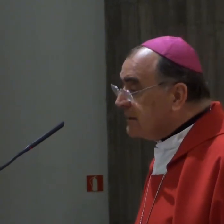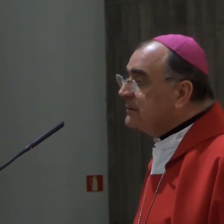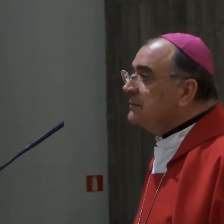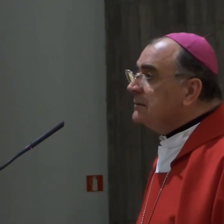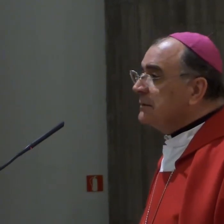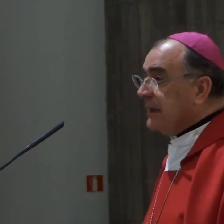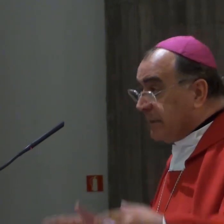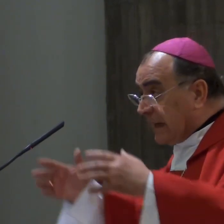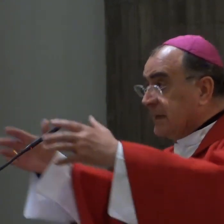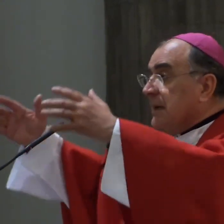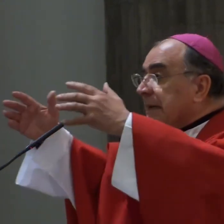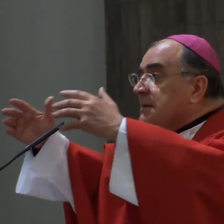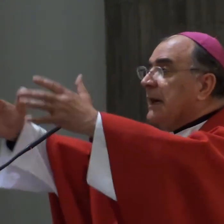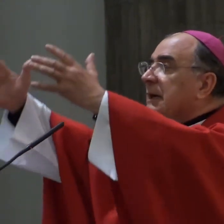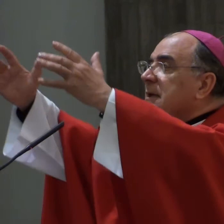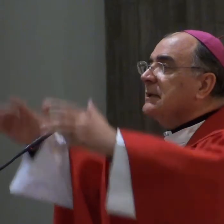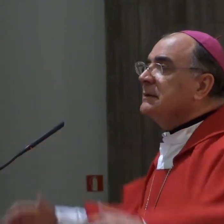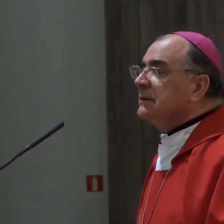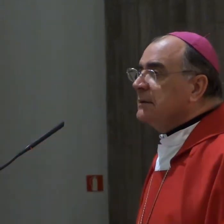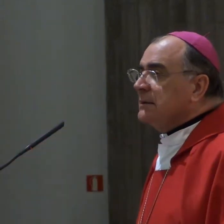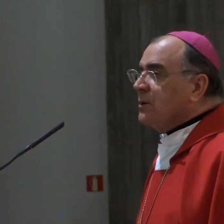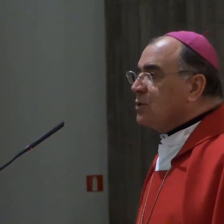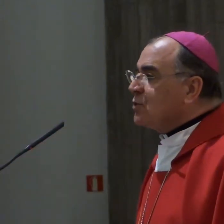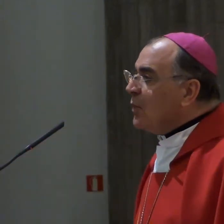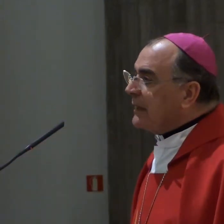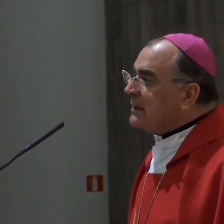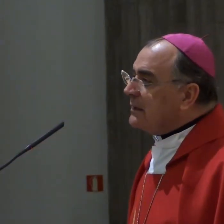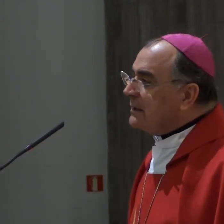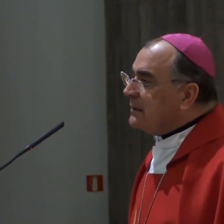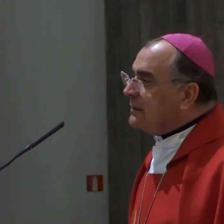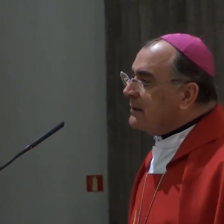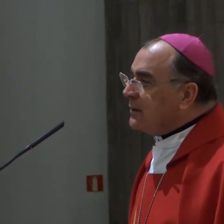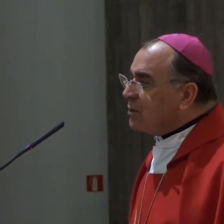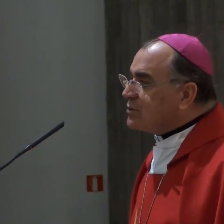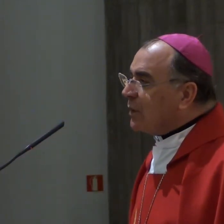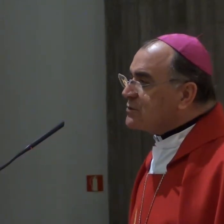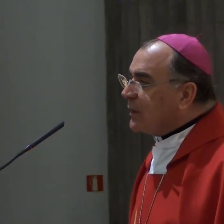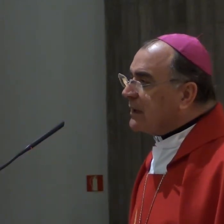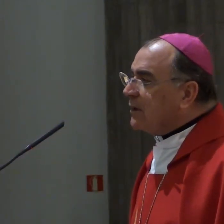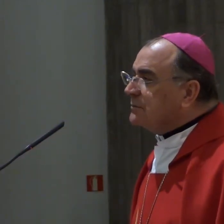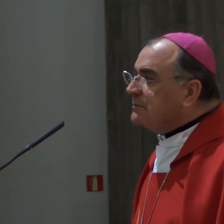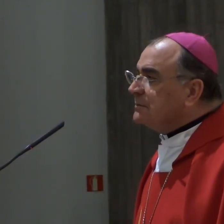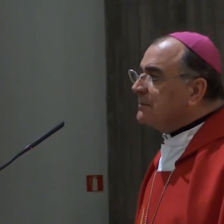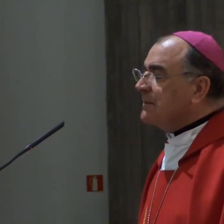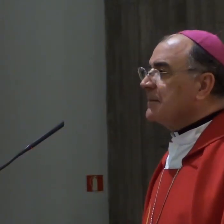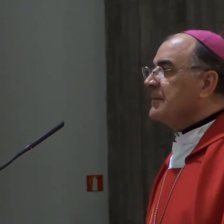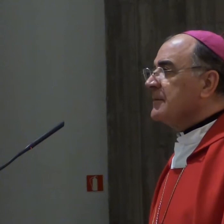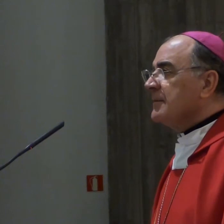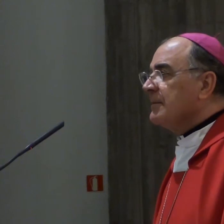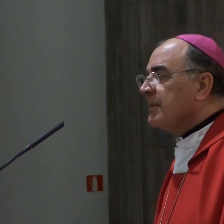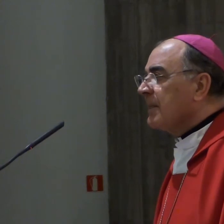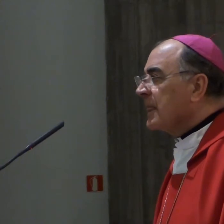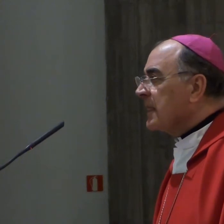que él liberaría y regalaría con su muerte y con su resurrección